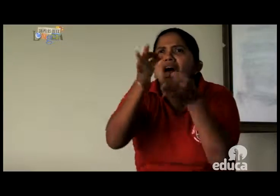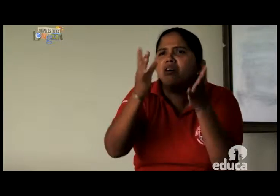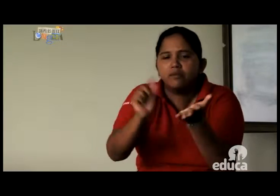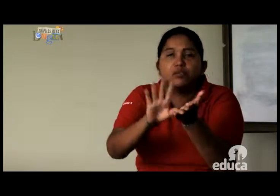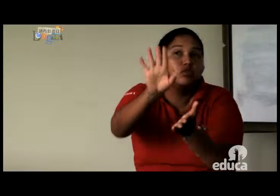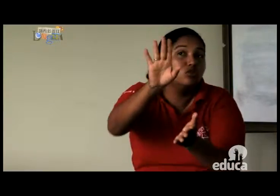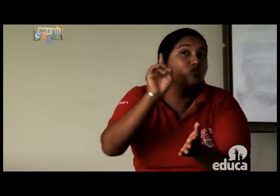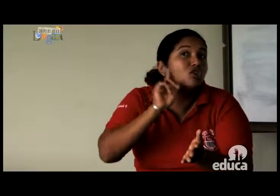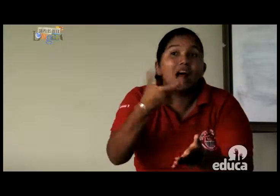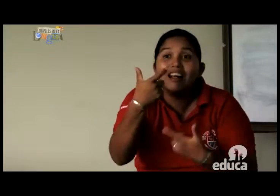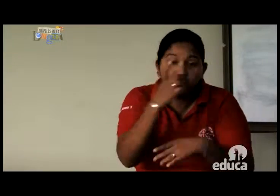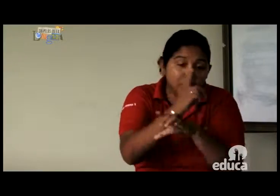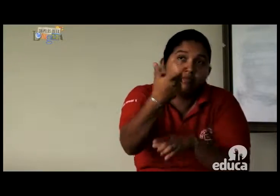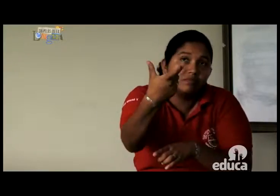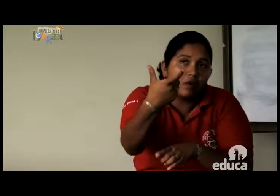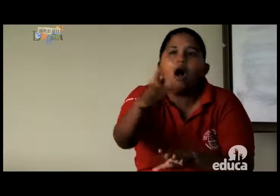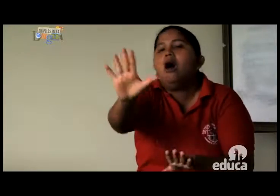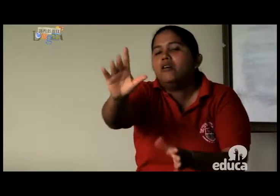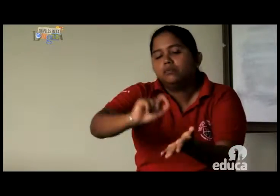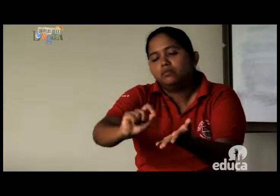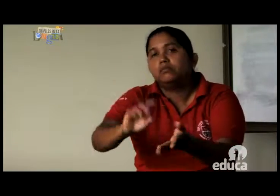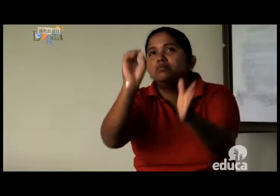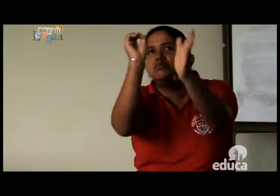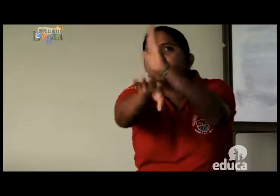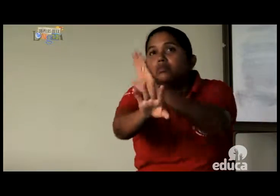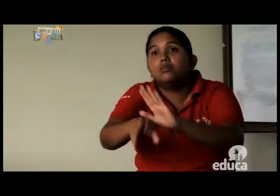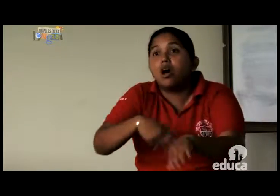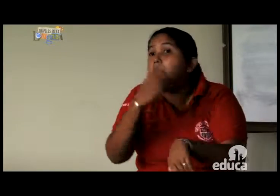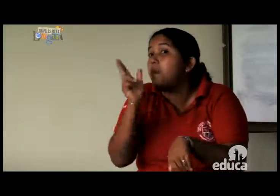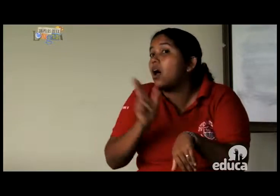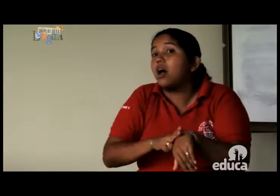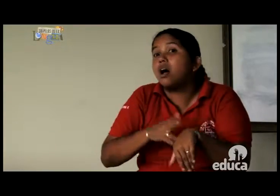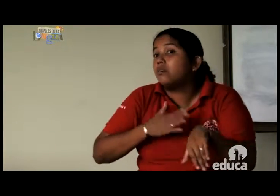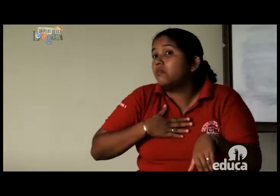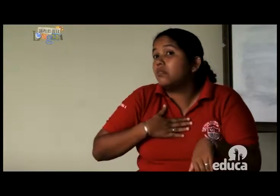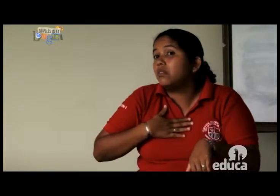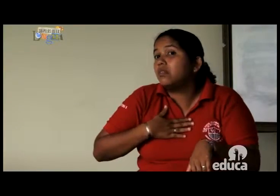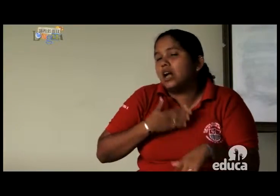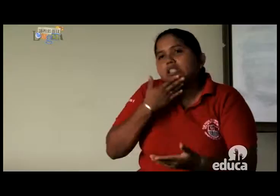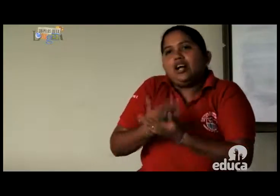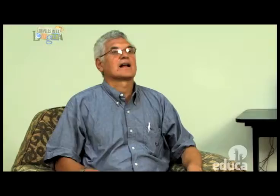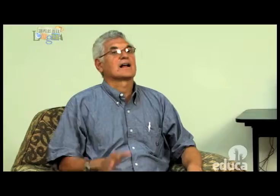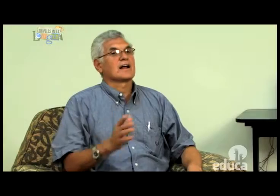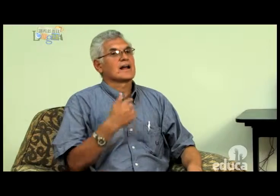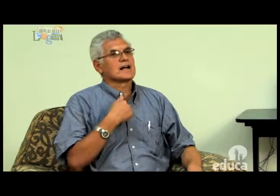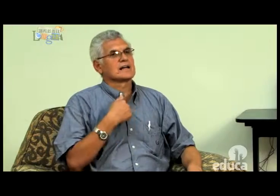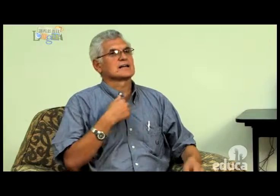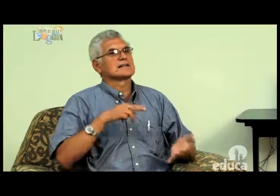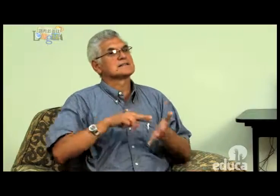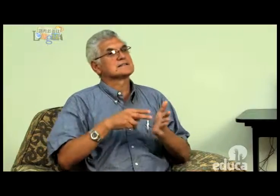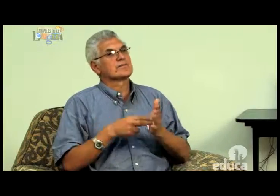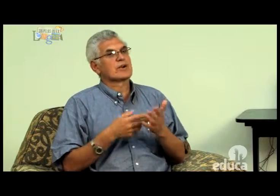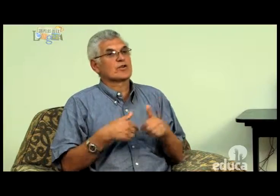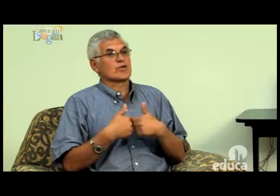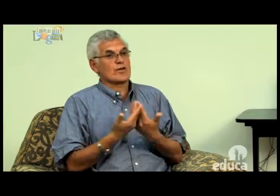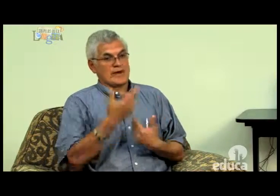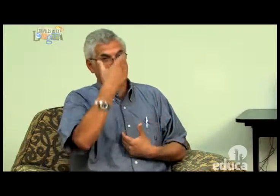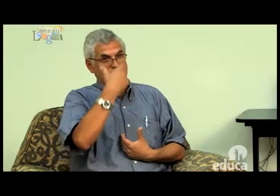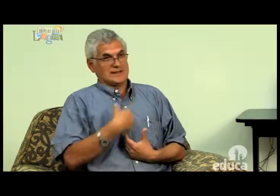que soy persona sorda. Entonces ahí cambia y nos comunicamos por escrito. Como yo veo